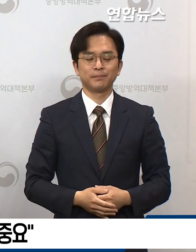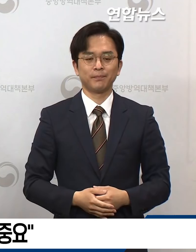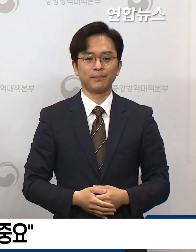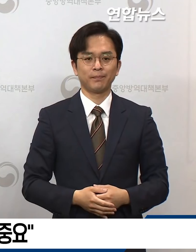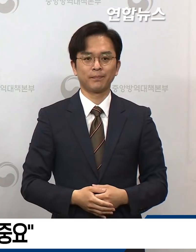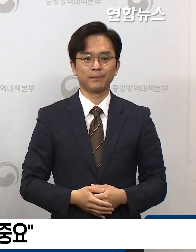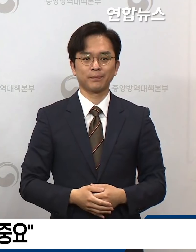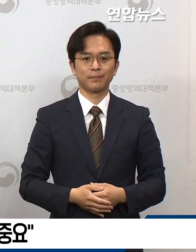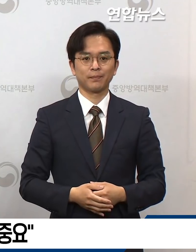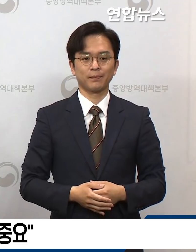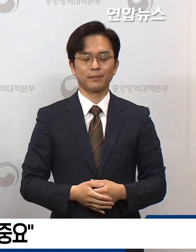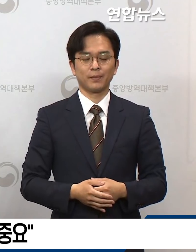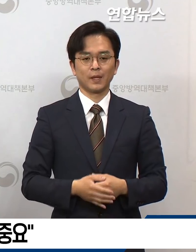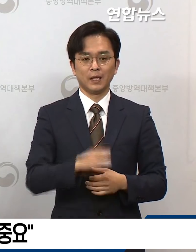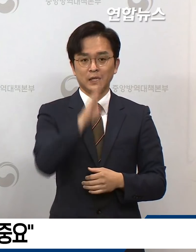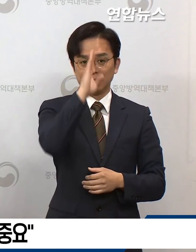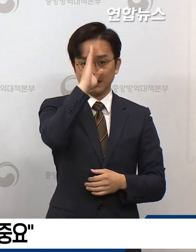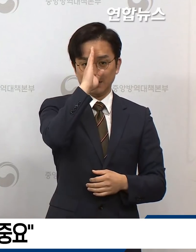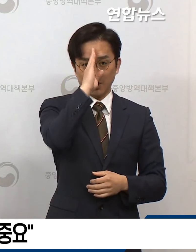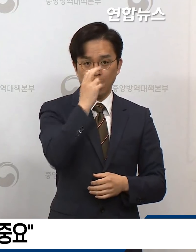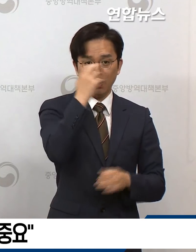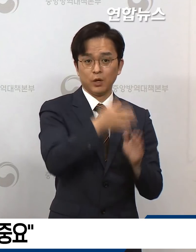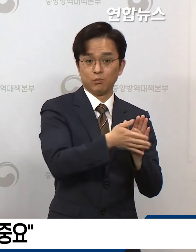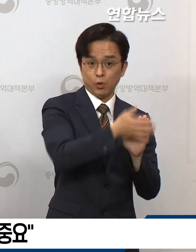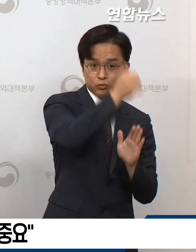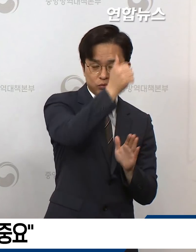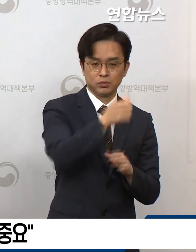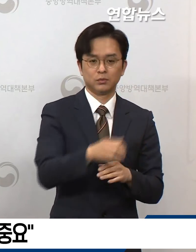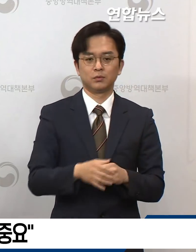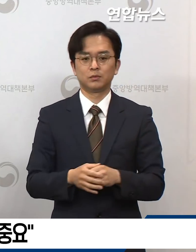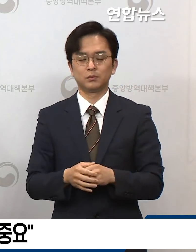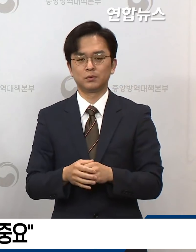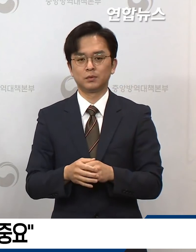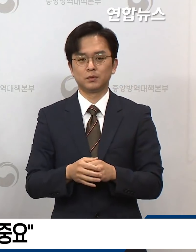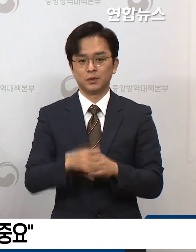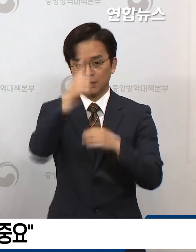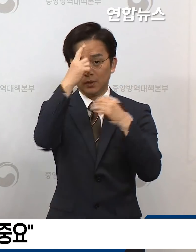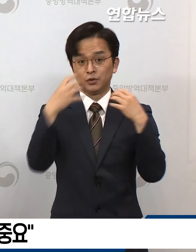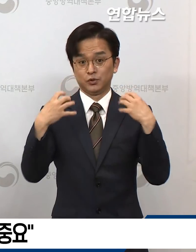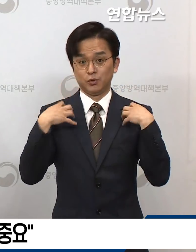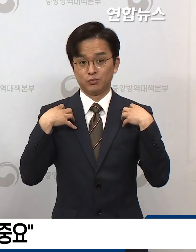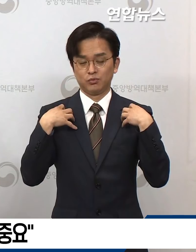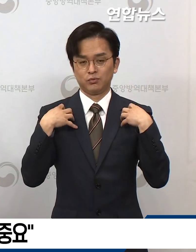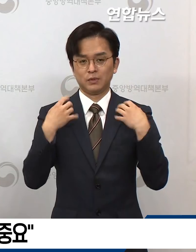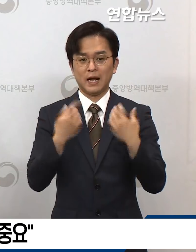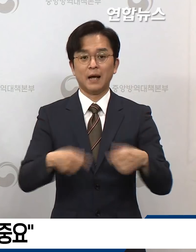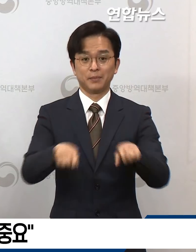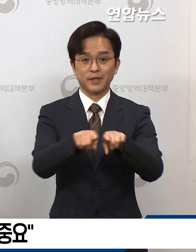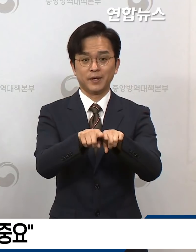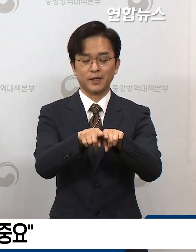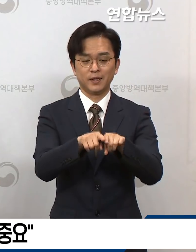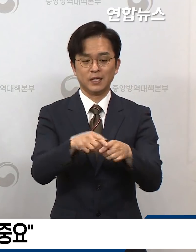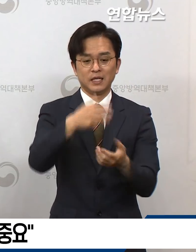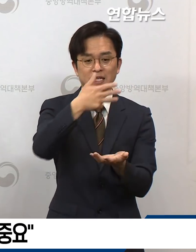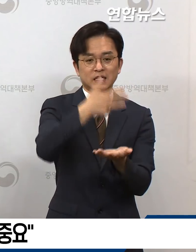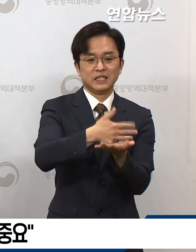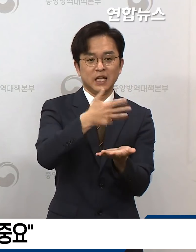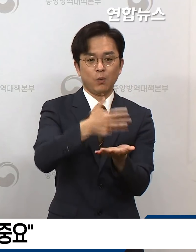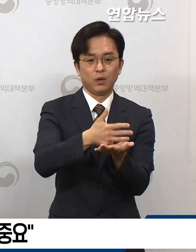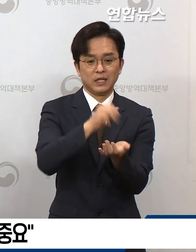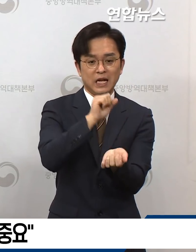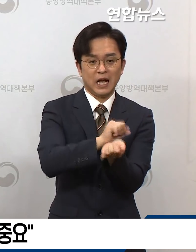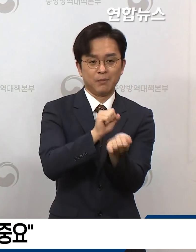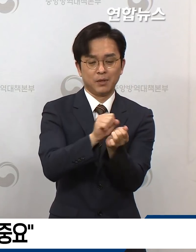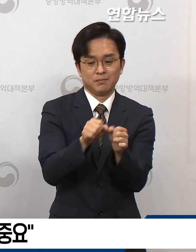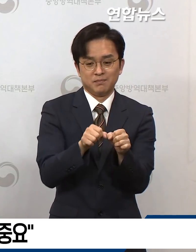방역 당국과 지자체는 이태원 유흥시설의 집단 감염 확산 차단에 방역 역량을 총집결하고